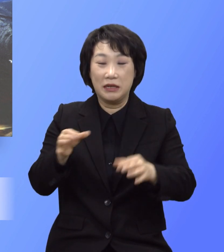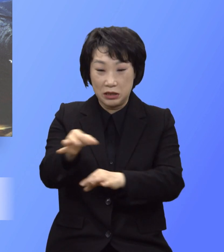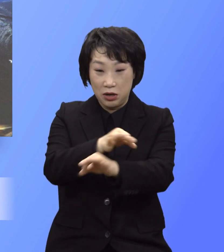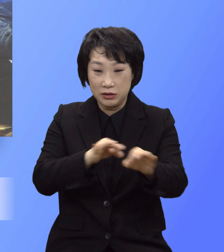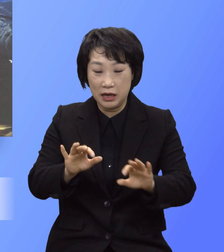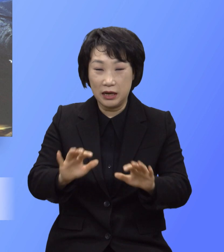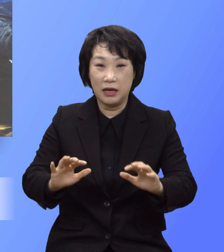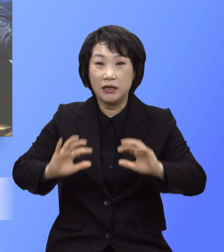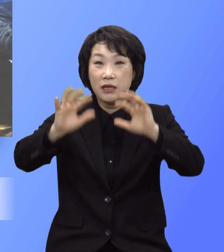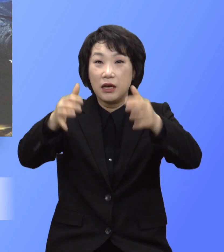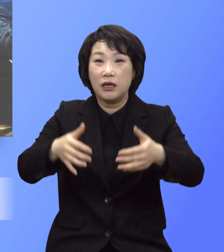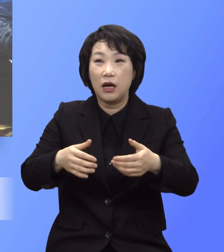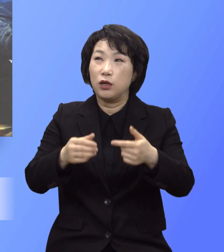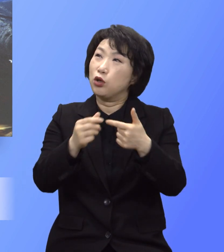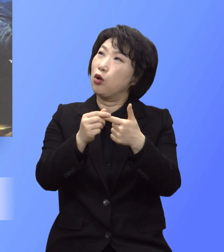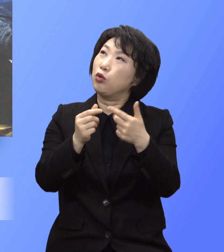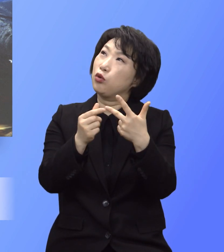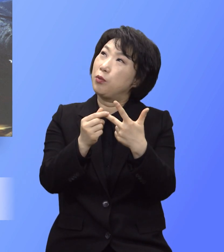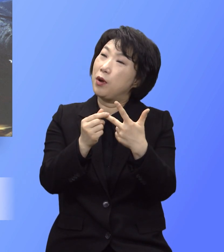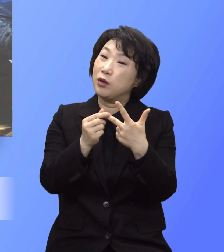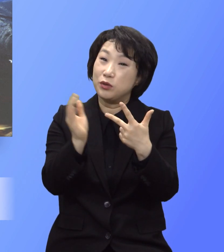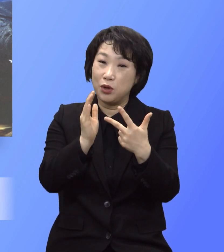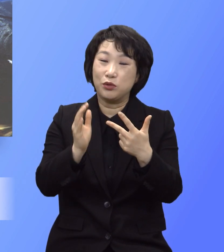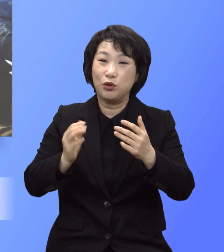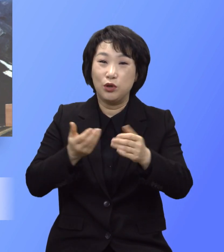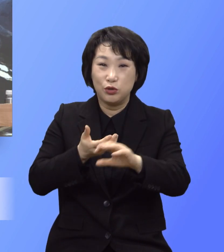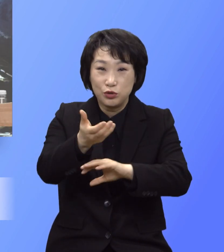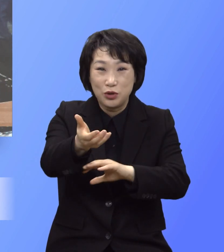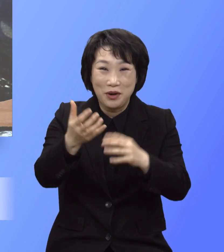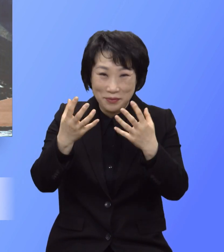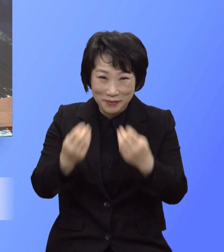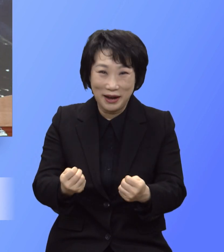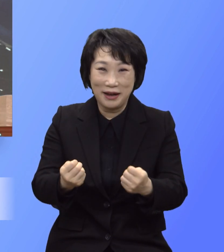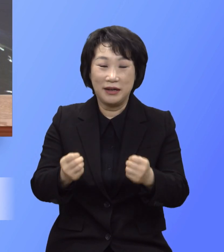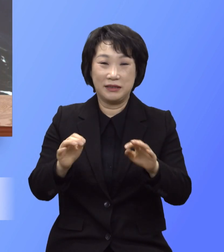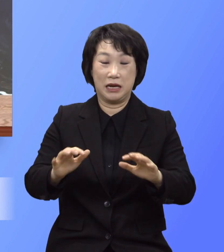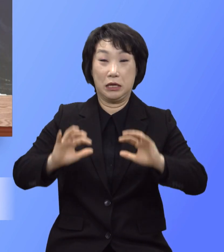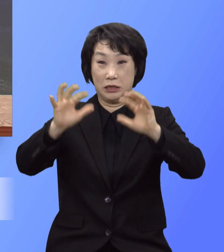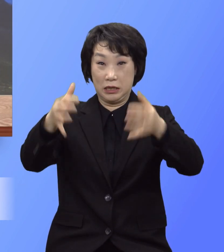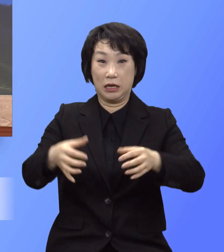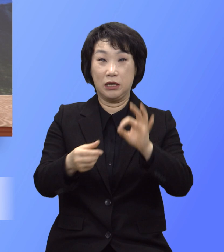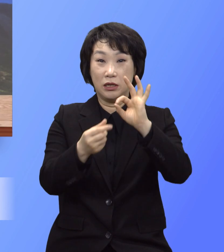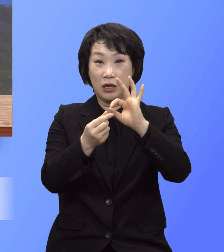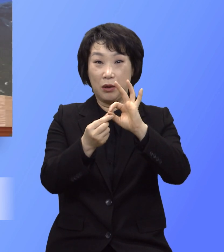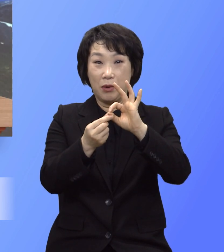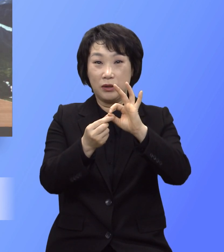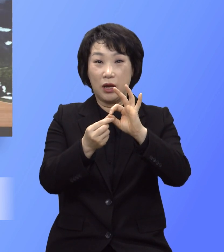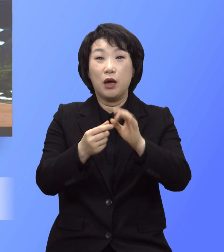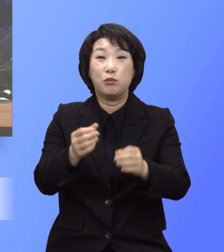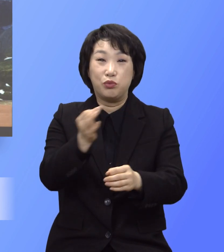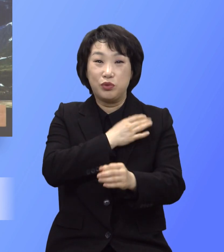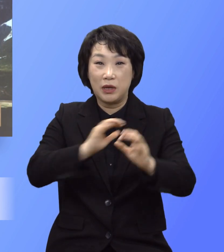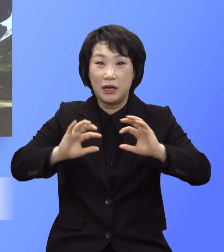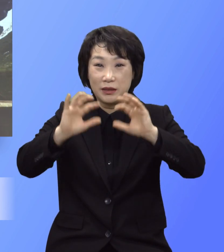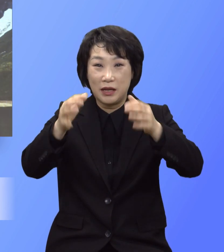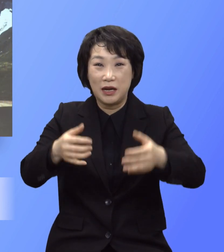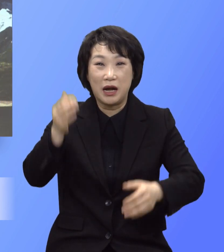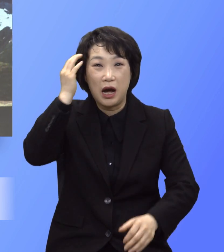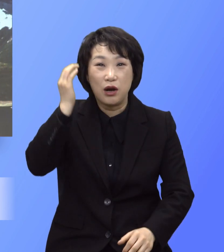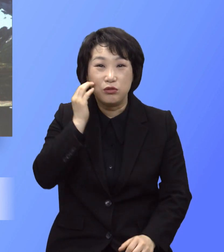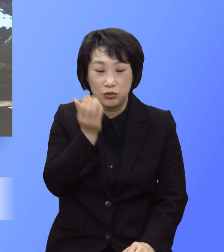많이 하는 나라가 됐고 전 세계에서 열 번째 잘 사는 나라가